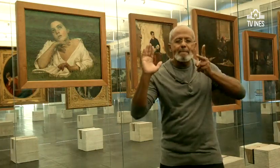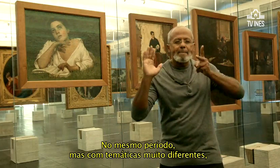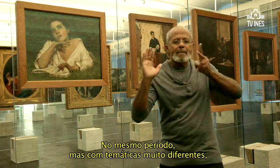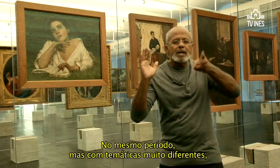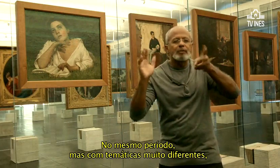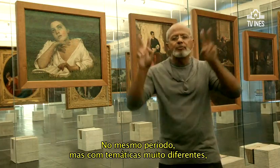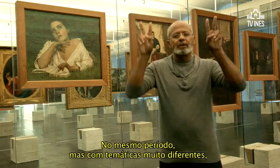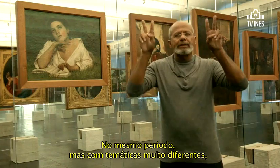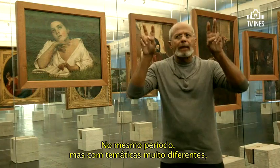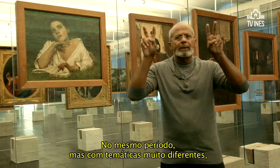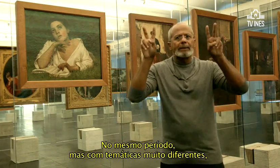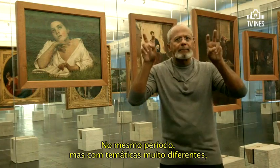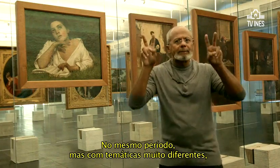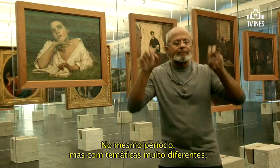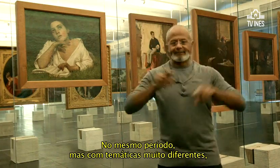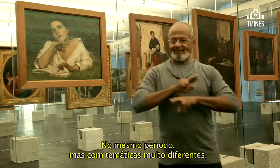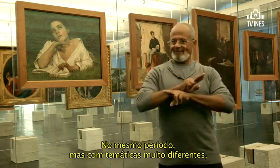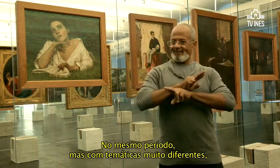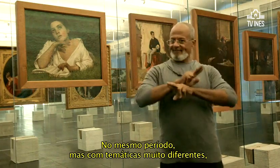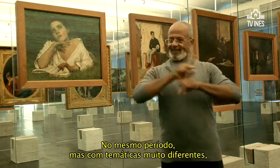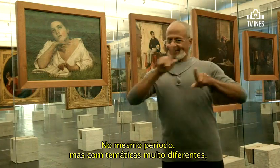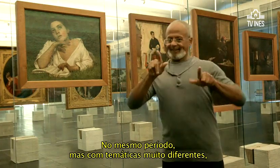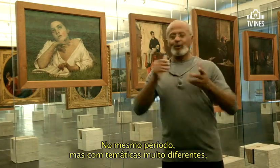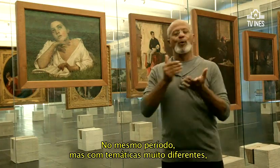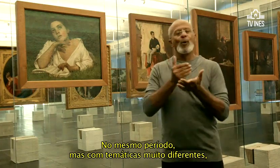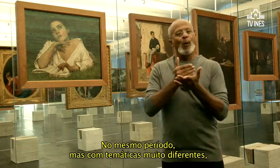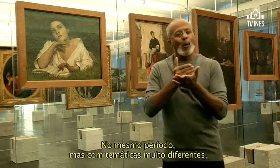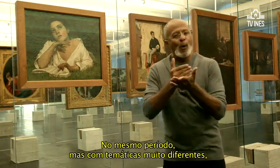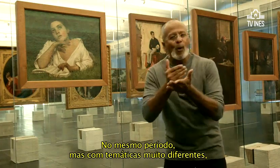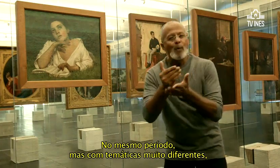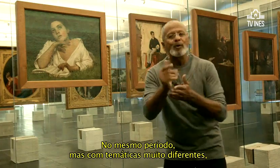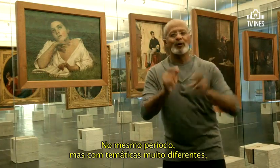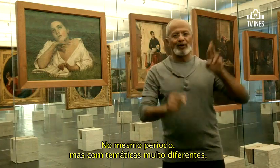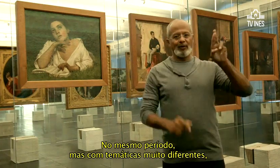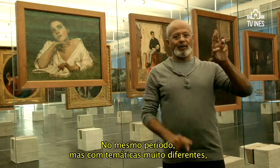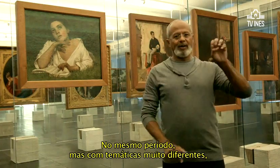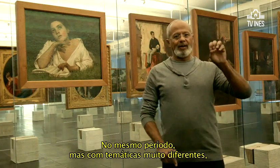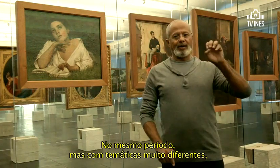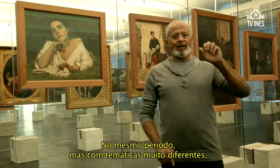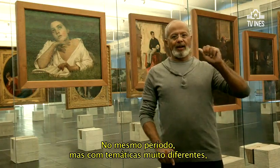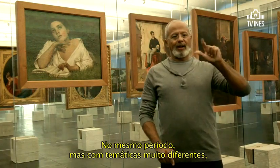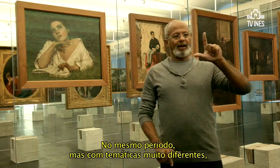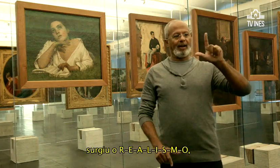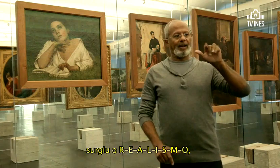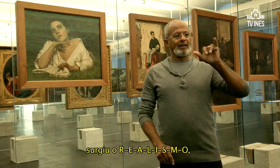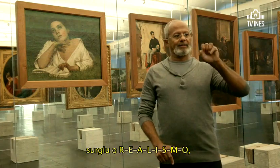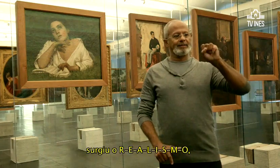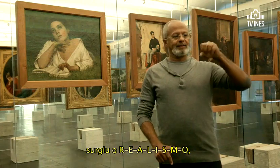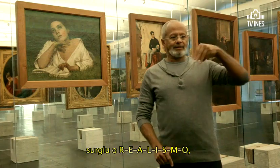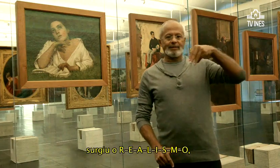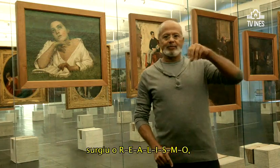No mesmo período, mas com temáticas muito diferentes, surgiu o